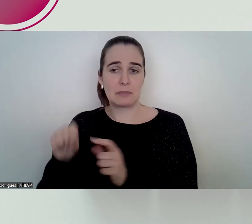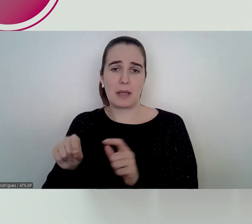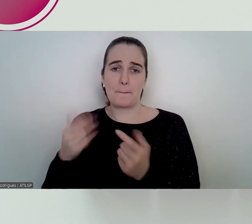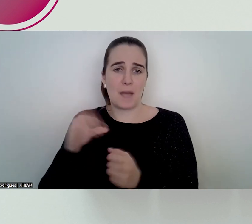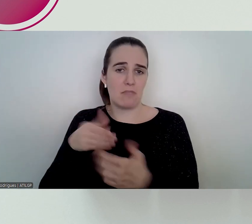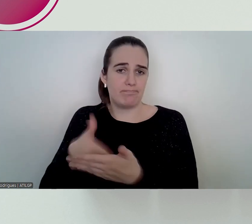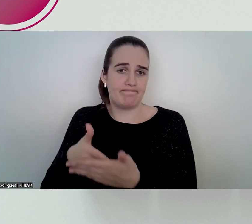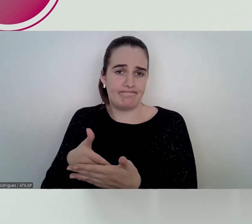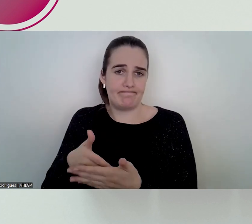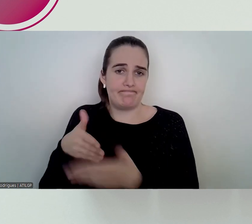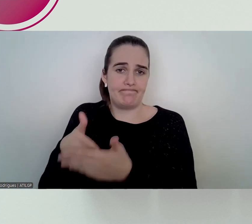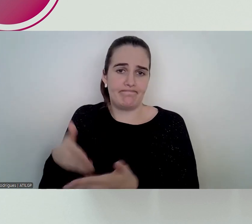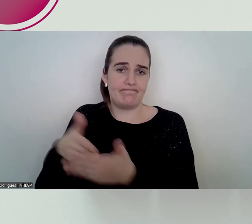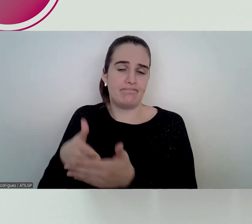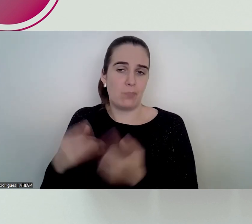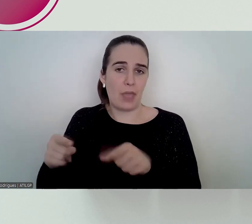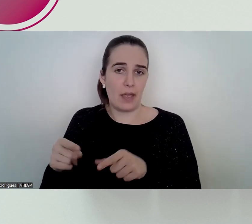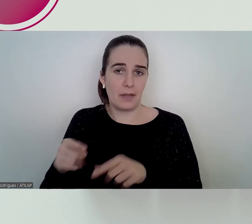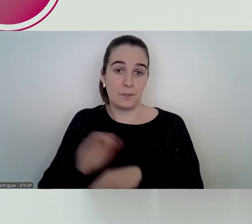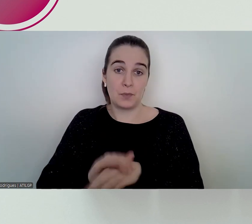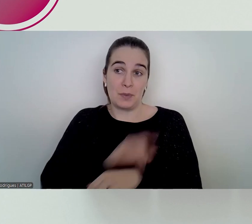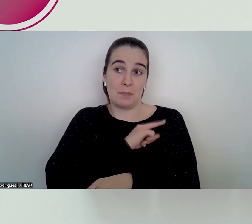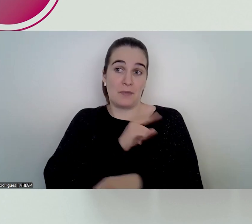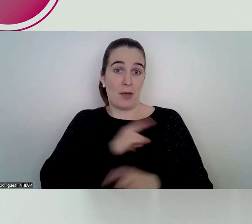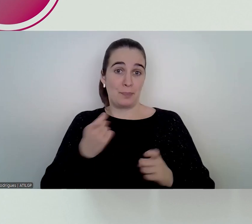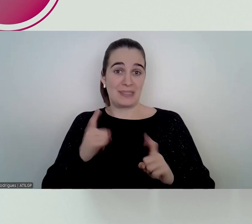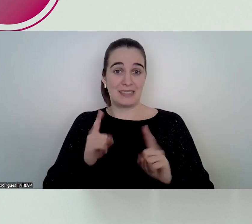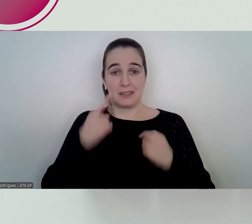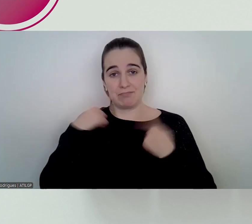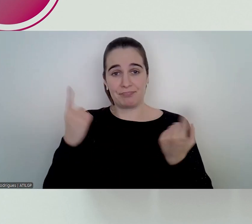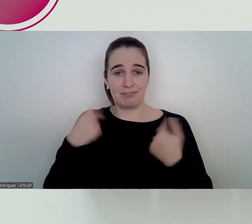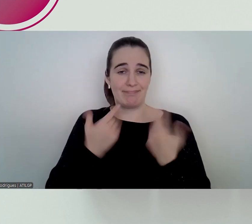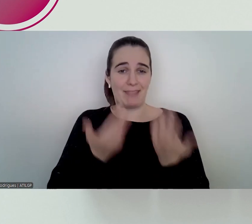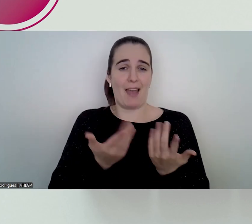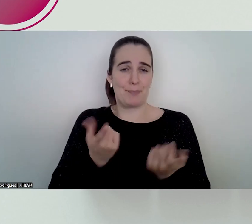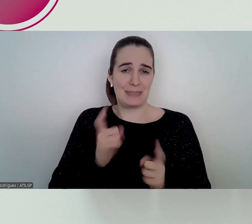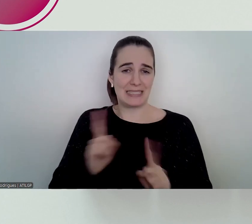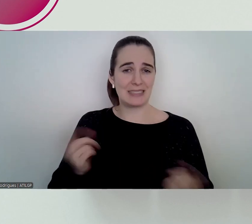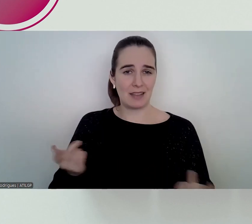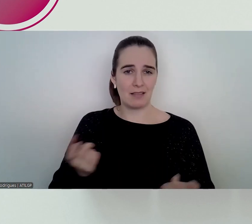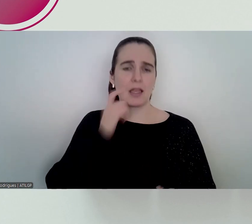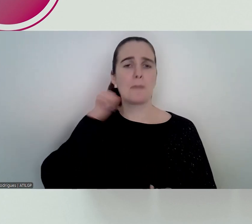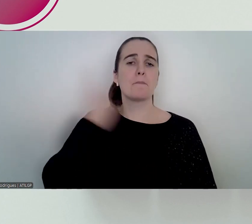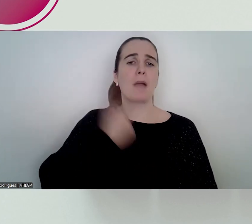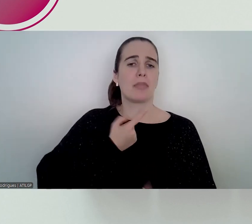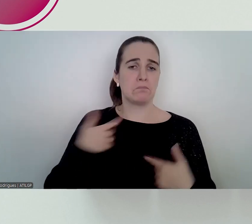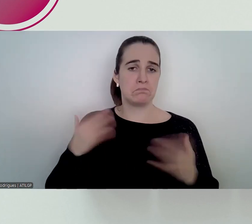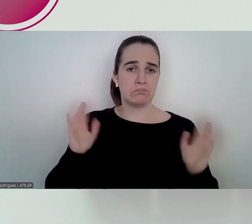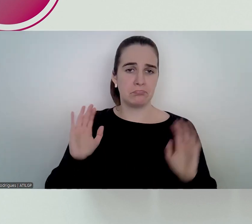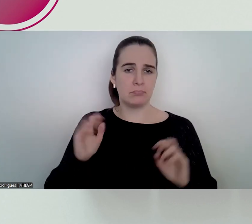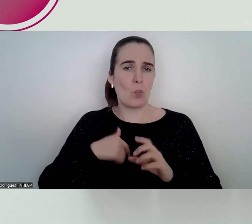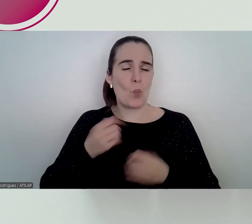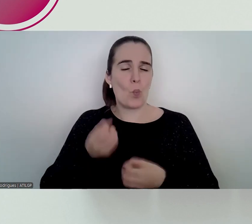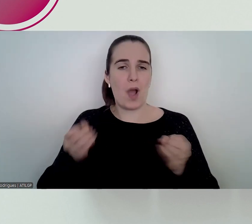fortemente afetada pelo facto de não existir um poder de comando e controle, por não haver uma